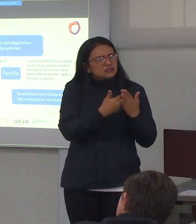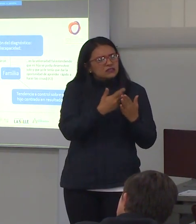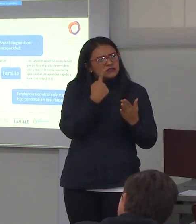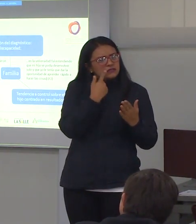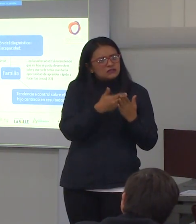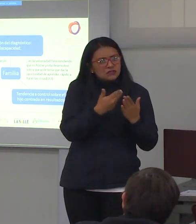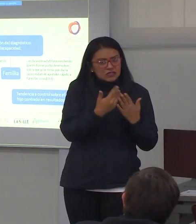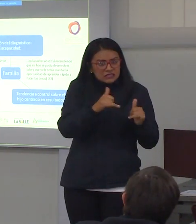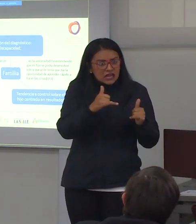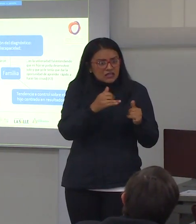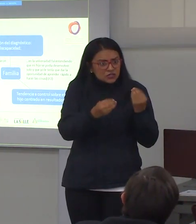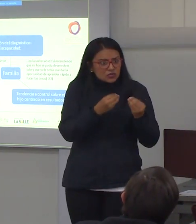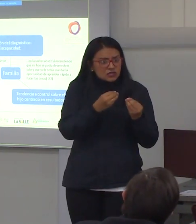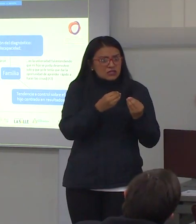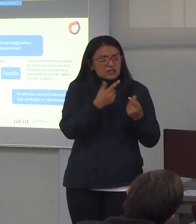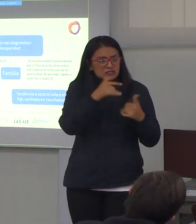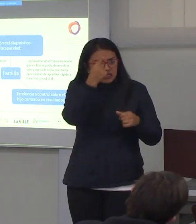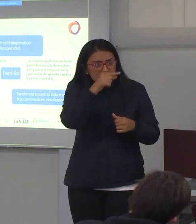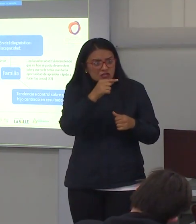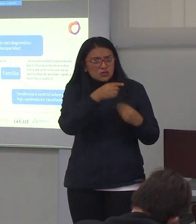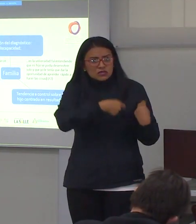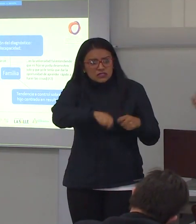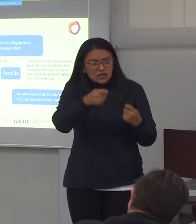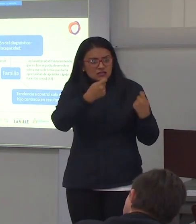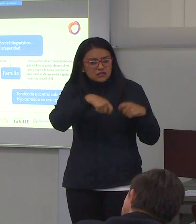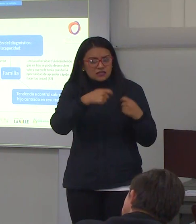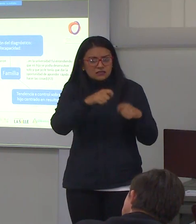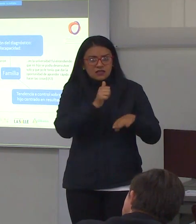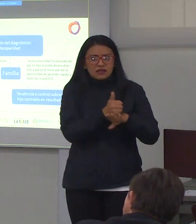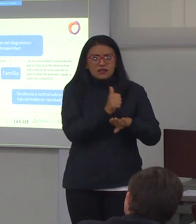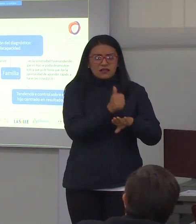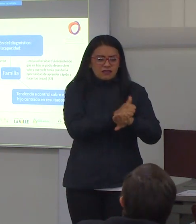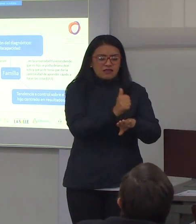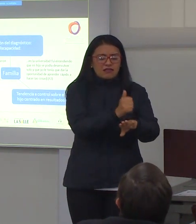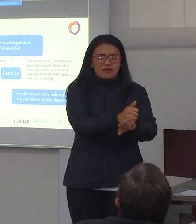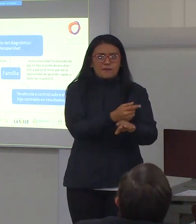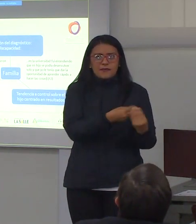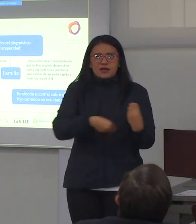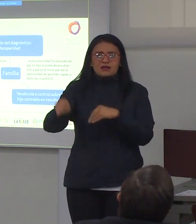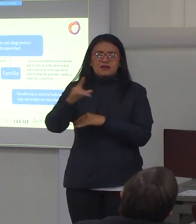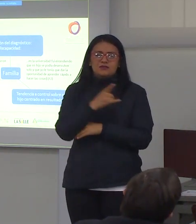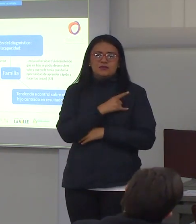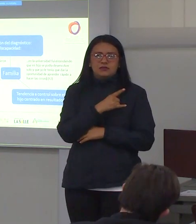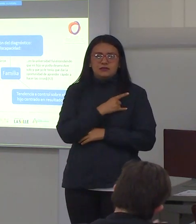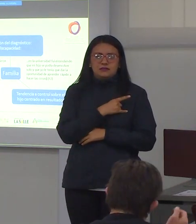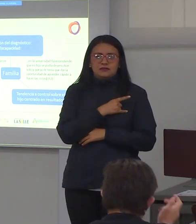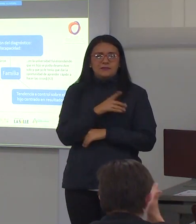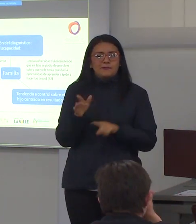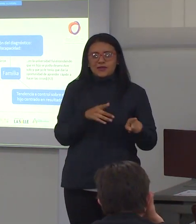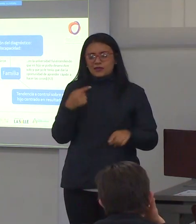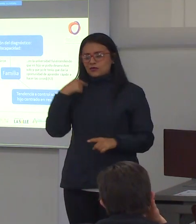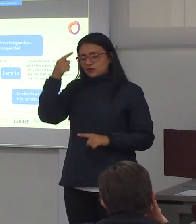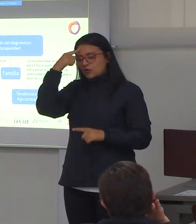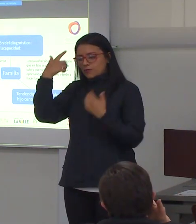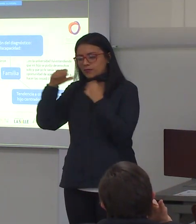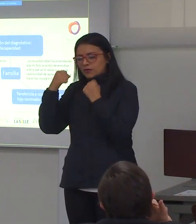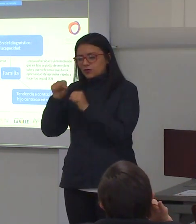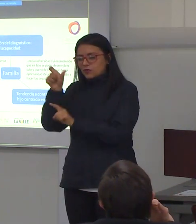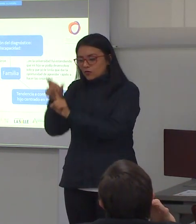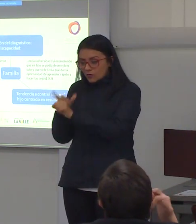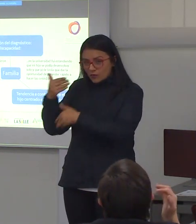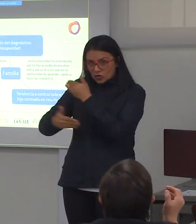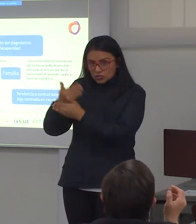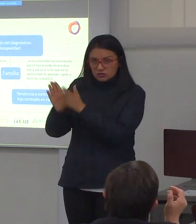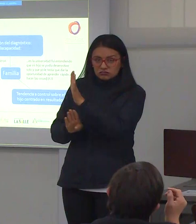entonces ya hiciste el artículo ya llevó el ensayo ya llevó no sé qué ¿cierto? para la universidad era en eso pero no estaba preocupado por los